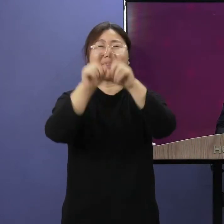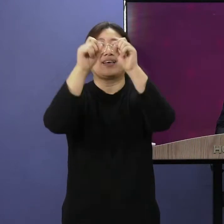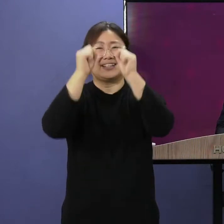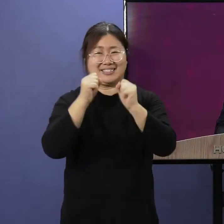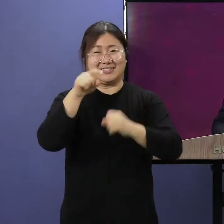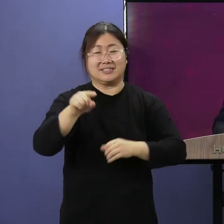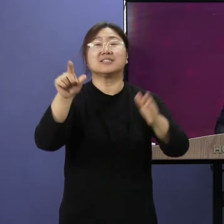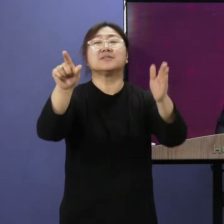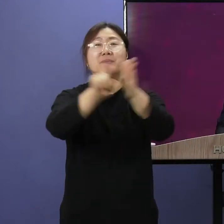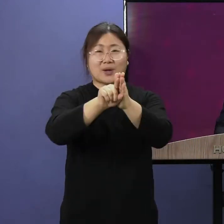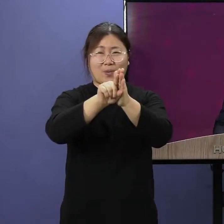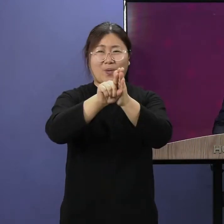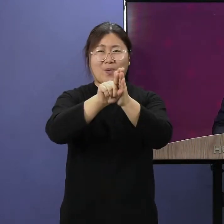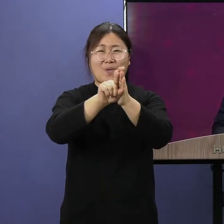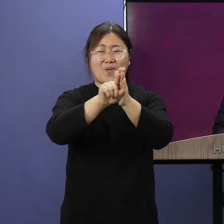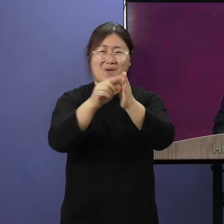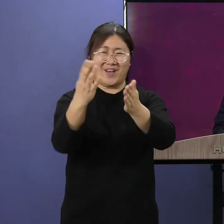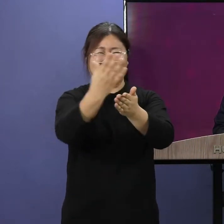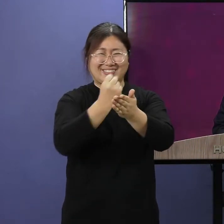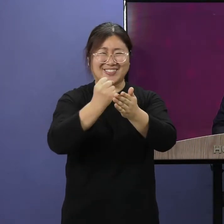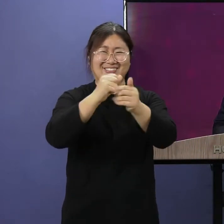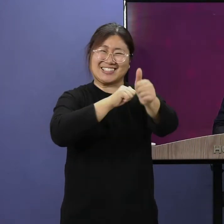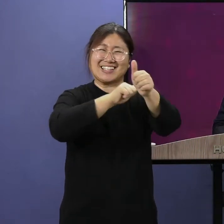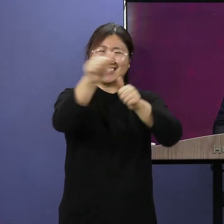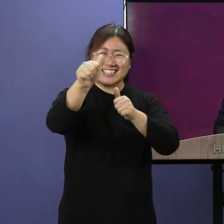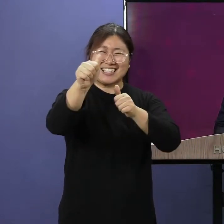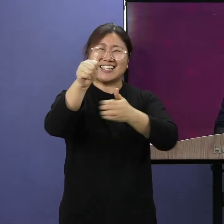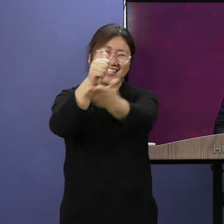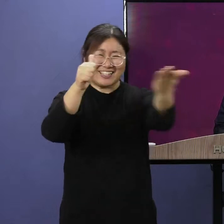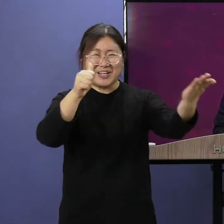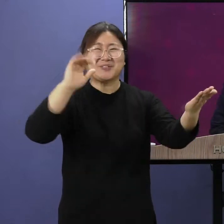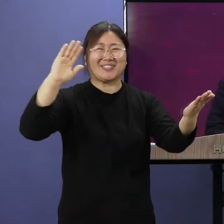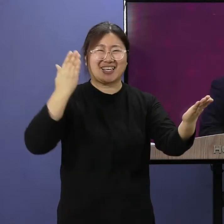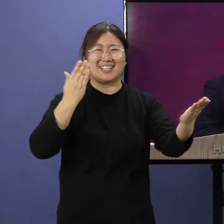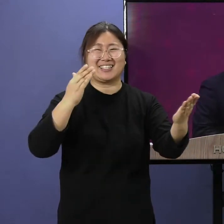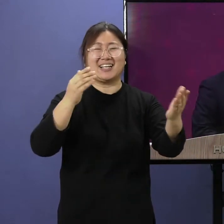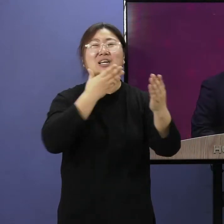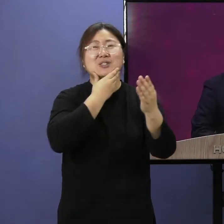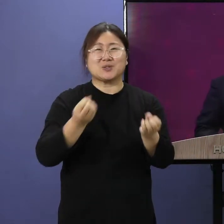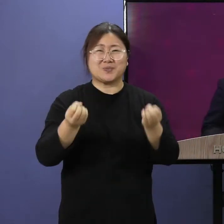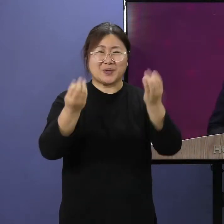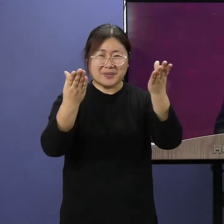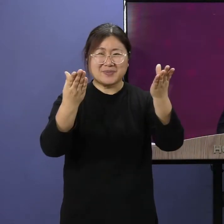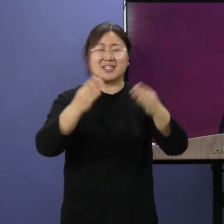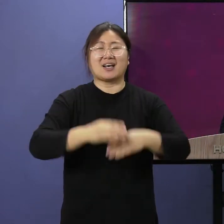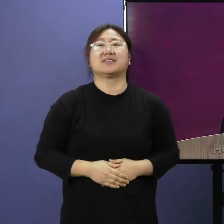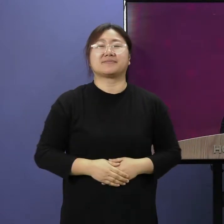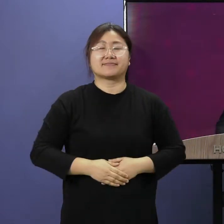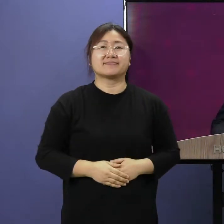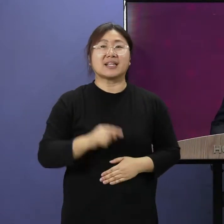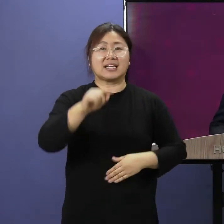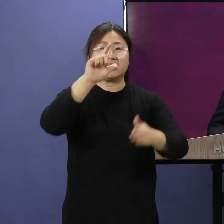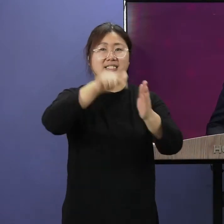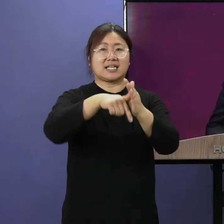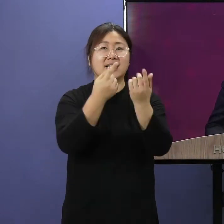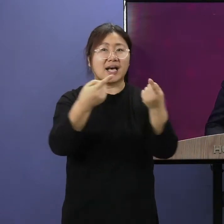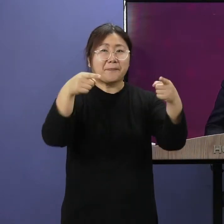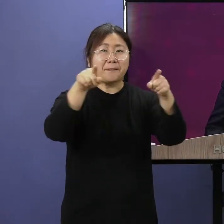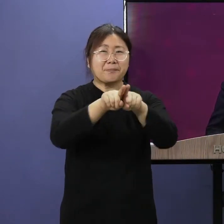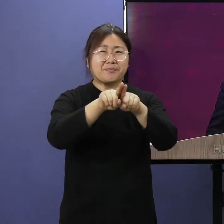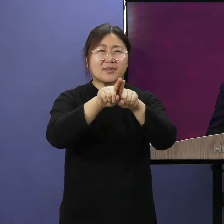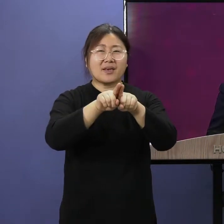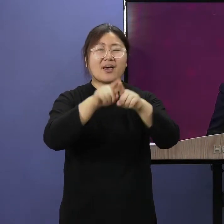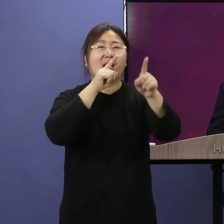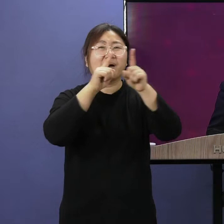누리면서 승리하는 우리 모두가 되기를 주의 이름으로 축복합니다. 우리 이 시간 함께 말씀을 생각하면서